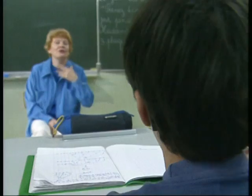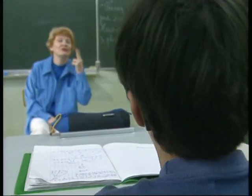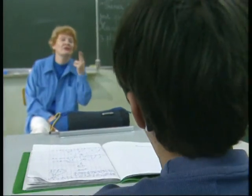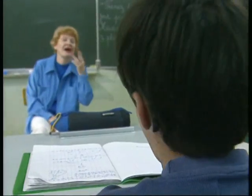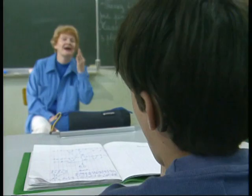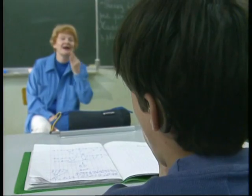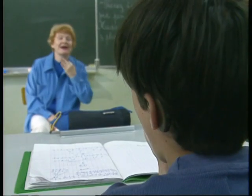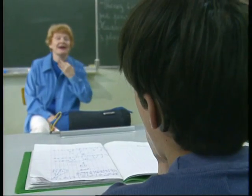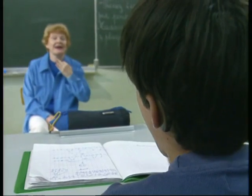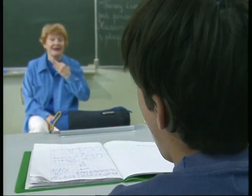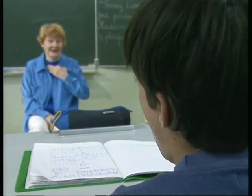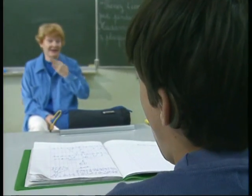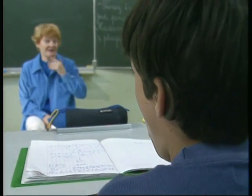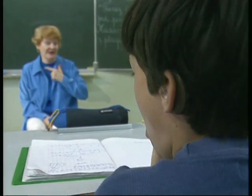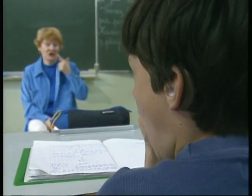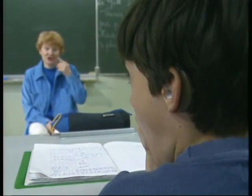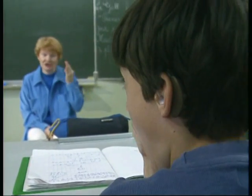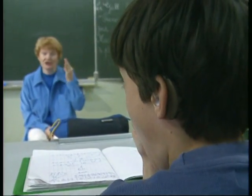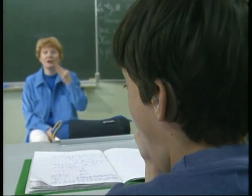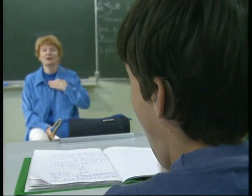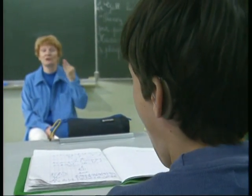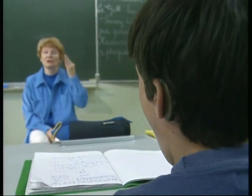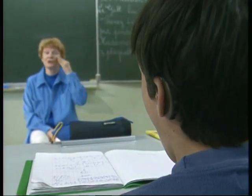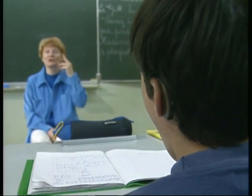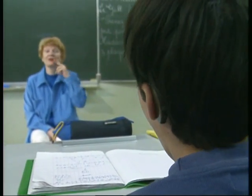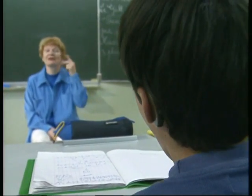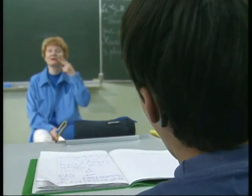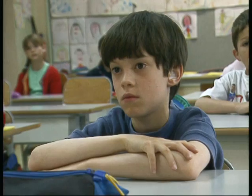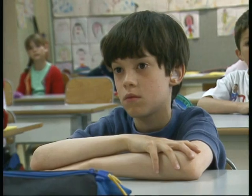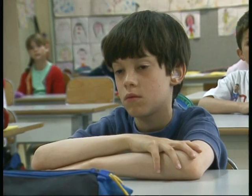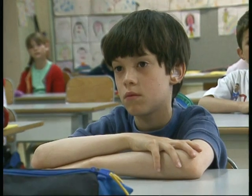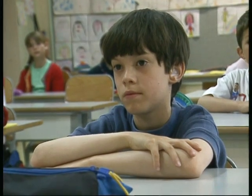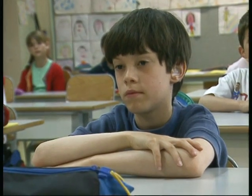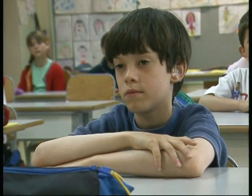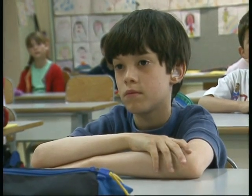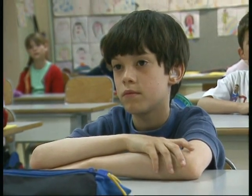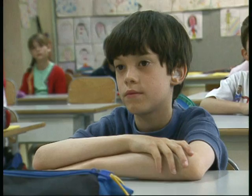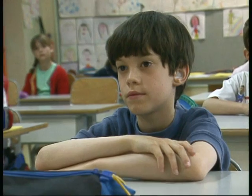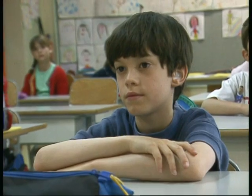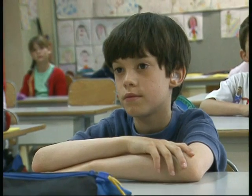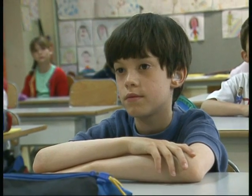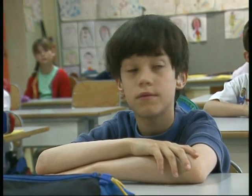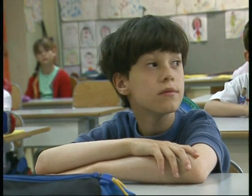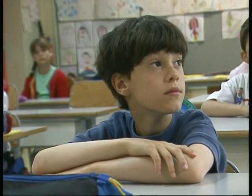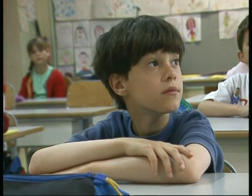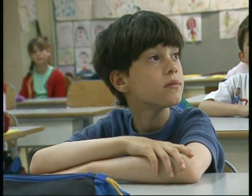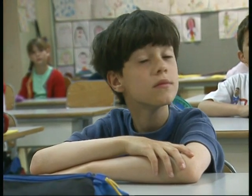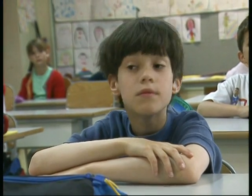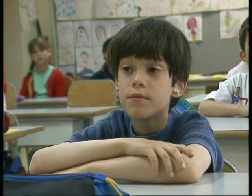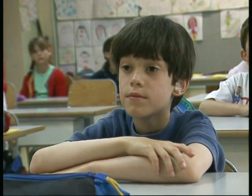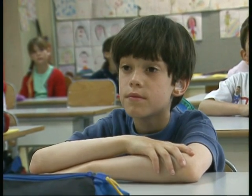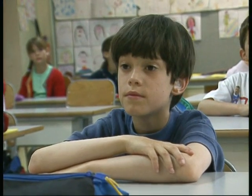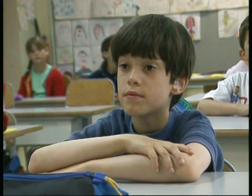intégration dans une classe ordinaire se fait dans le cadre précis d'une convention d'intégration avec le suivi de la psychologue scolaire et d'une orthophoniste.